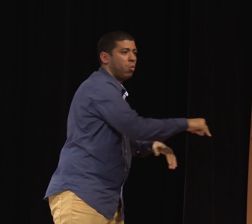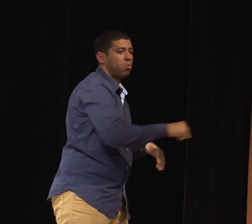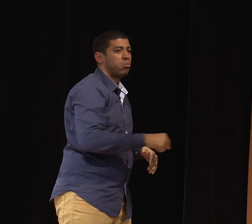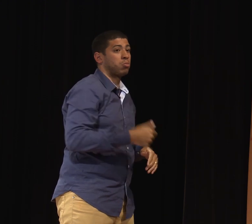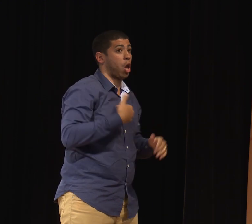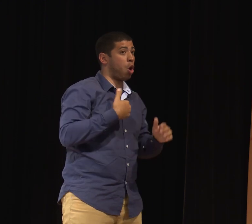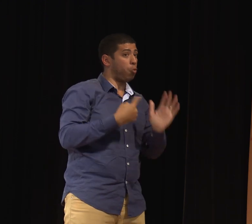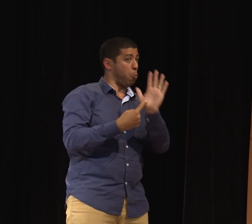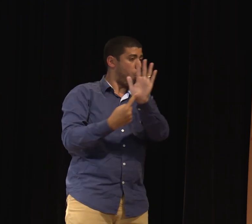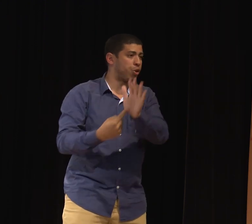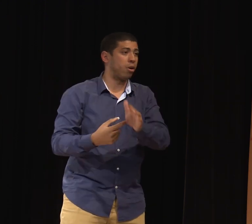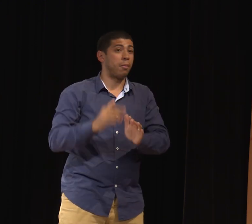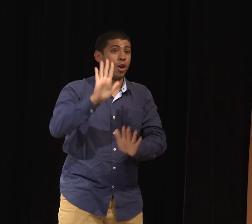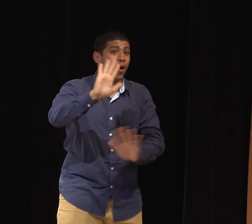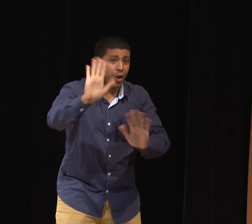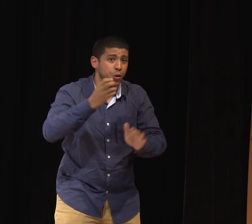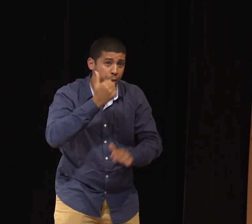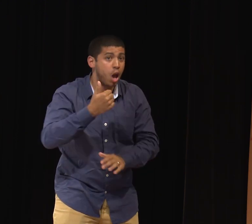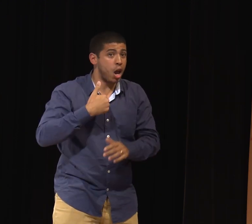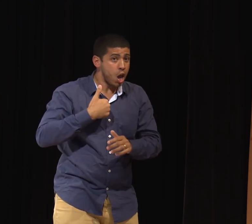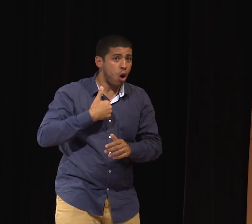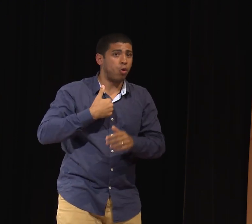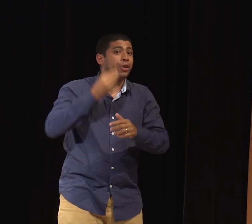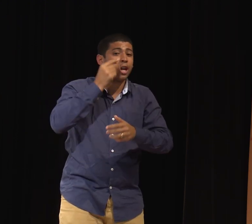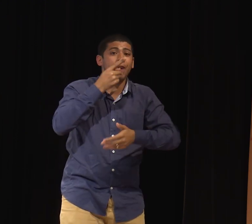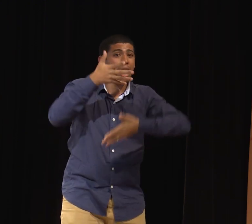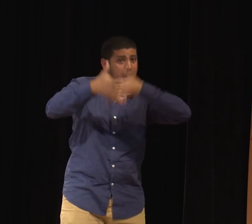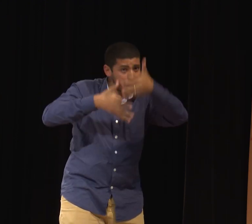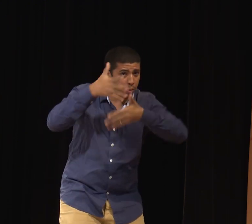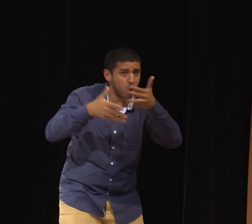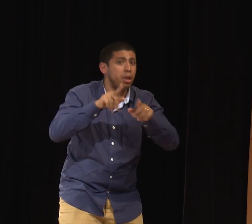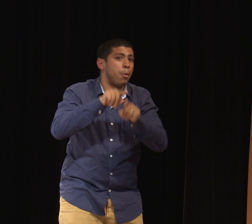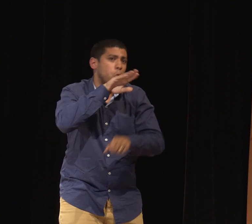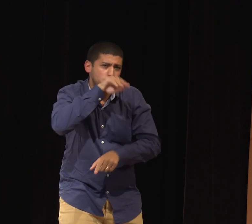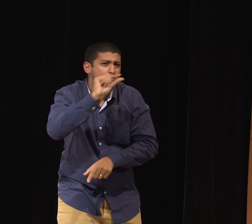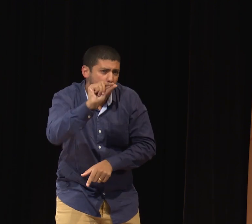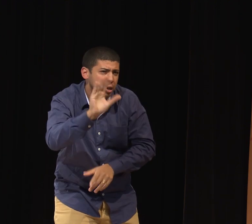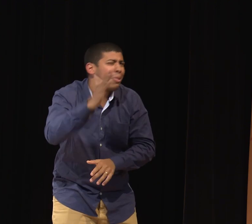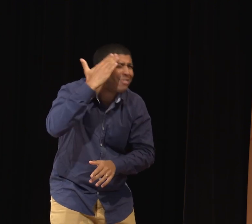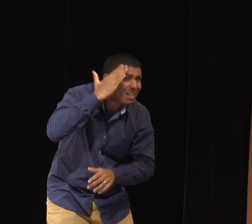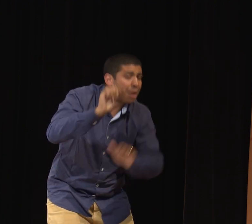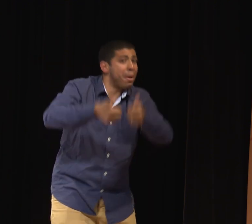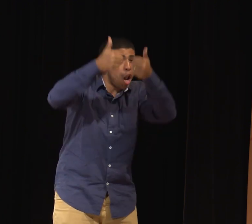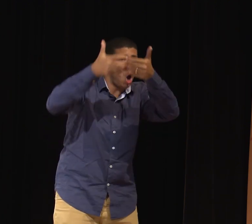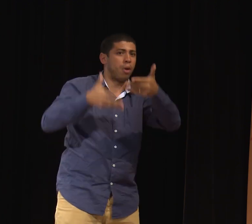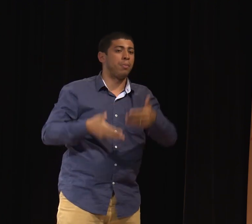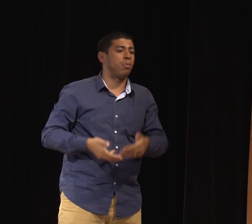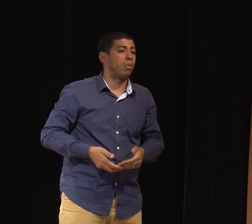a exposição. E eu mostrei para ele que, tudo bem, eu posso tentar falar em Libras e também posso oralizar um